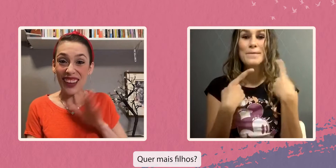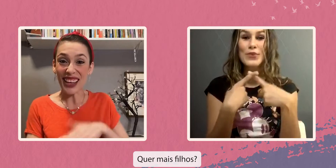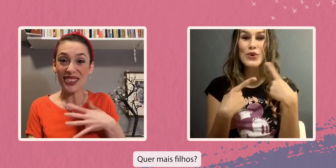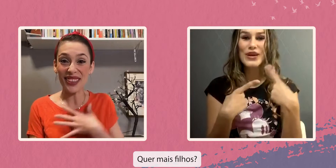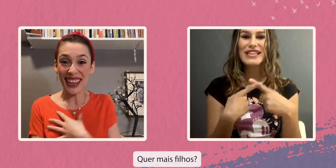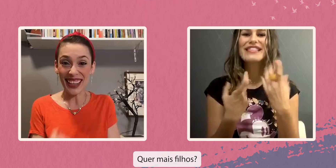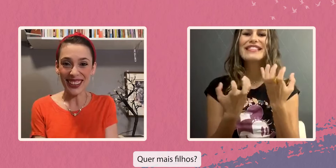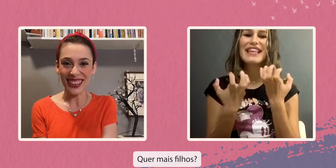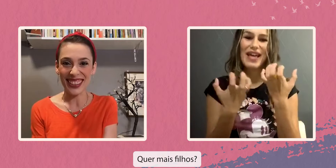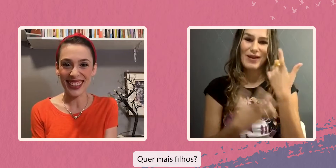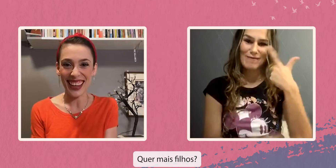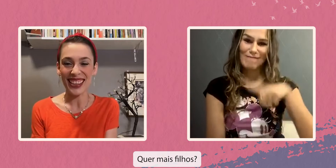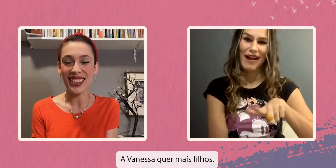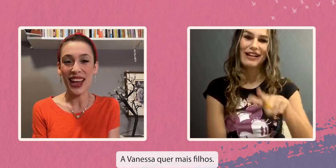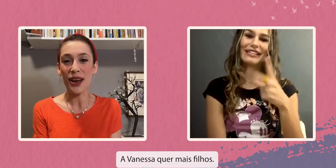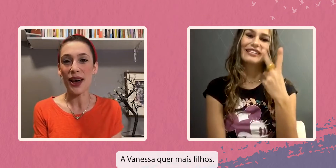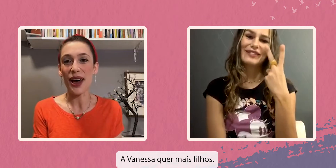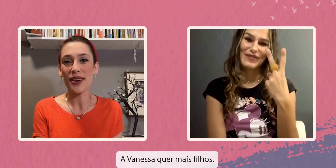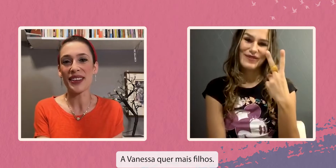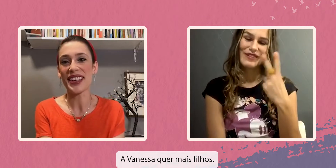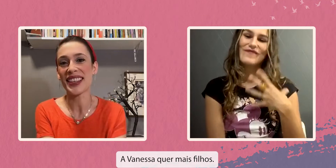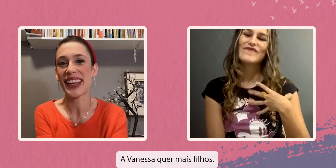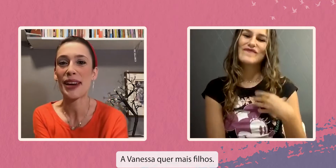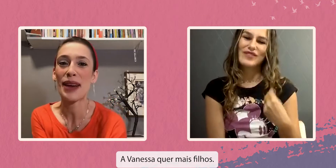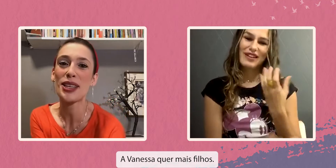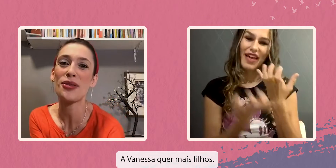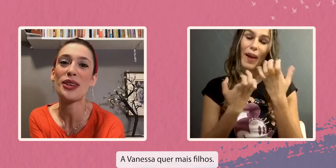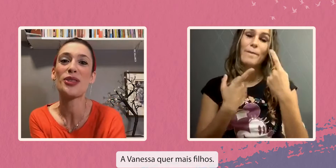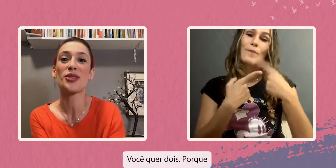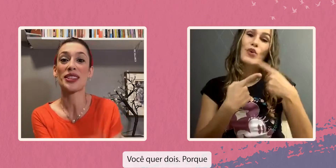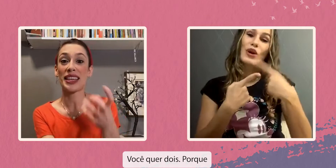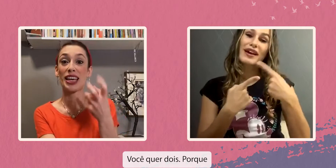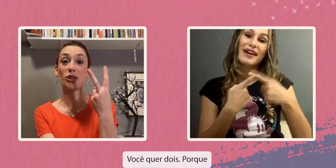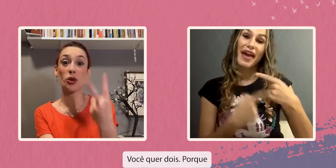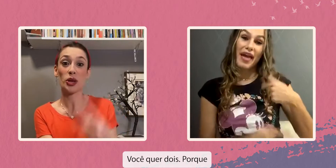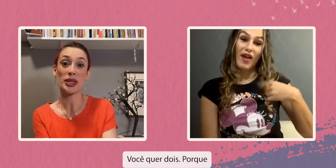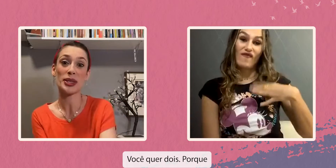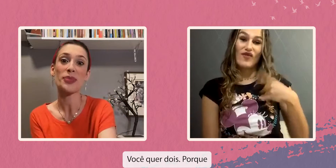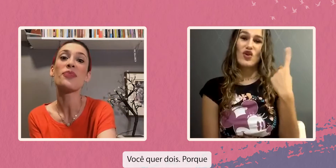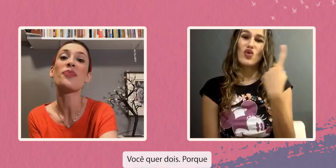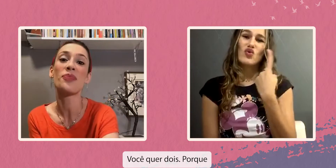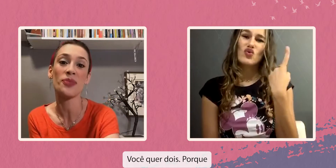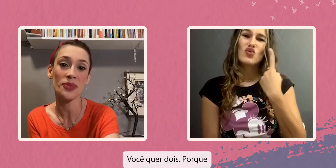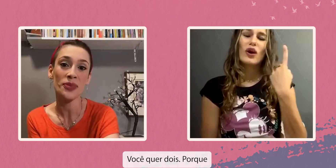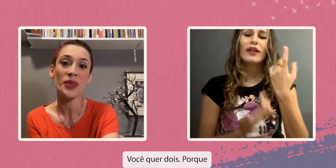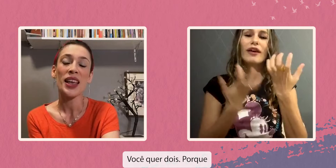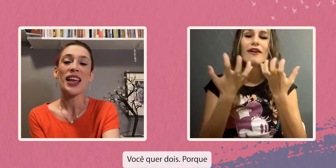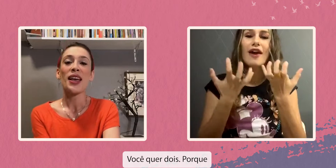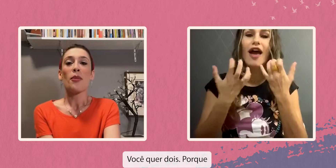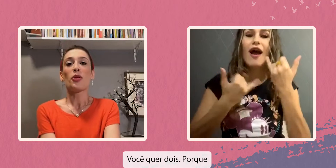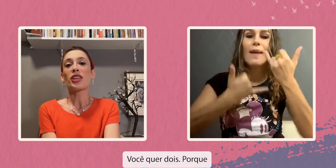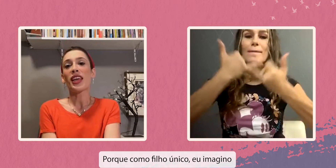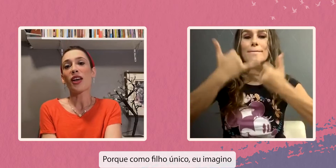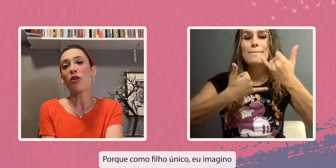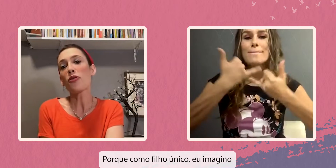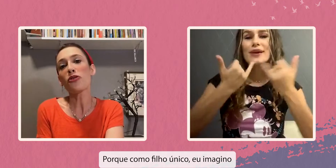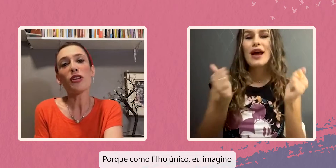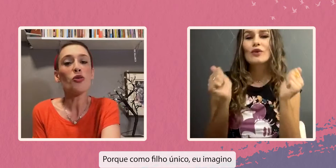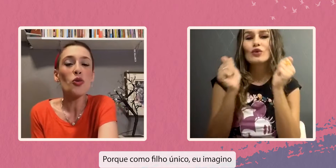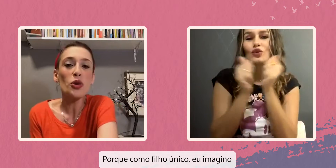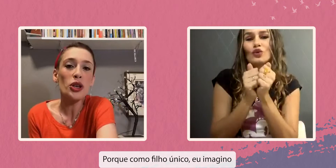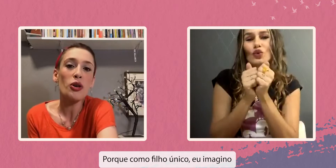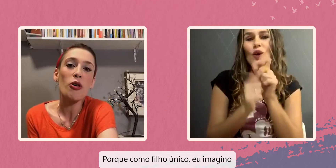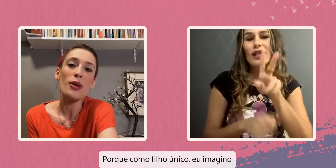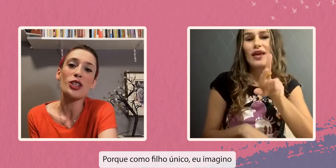Quer mais filhos. A Vanessa quer mais filhos. Você quer 2. Uhum. Porque como